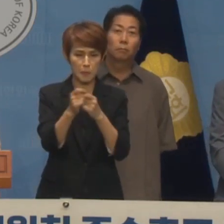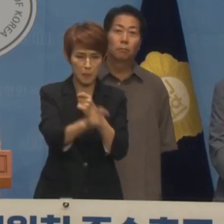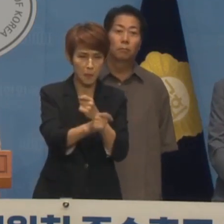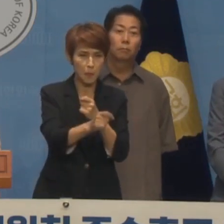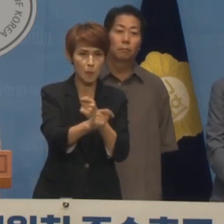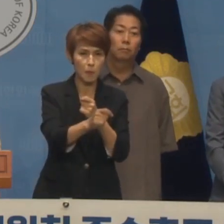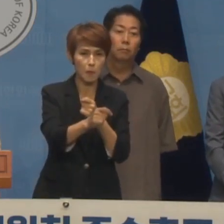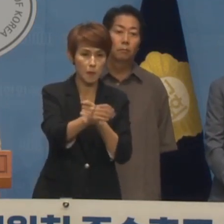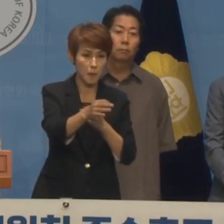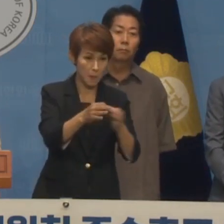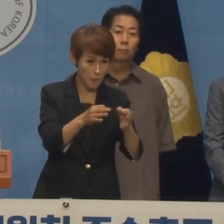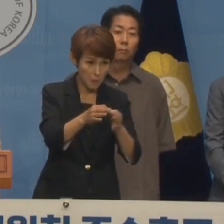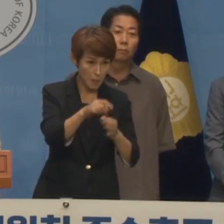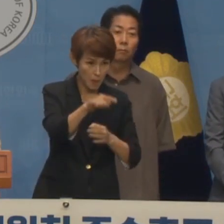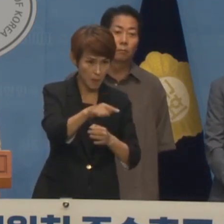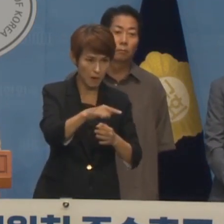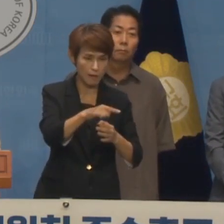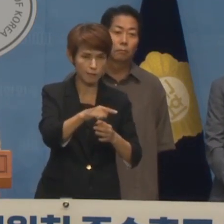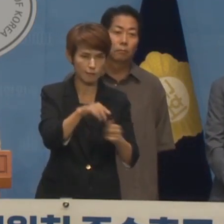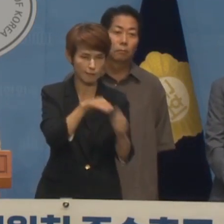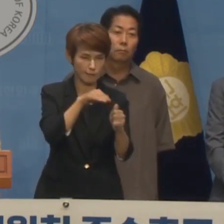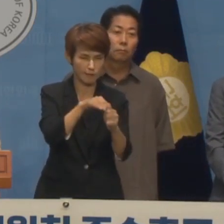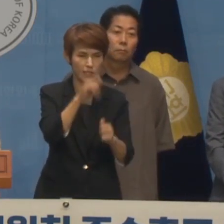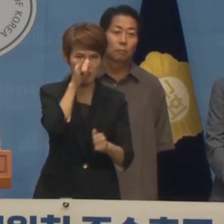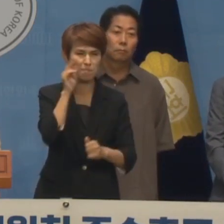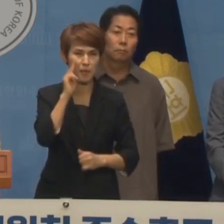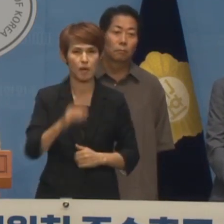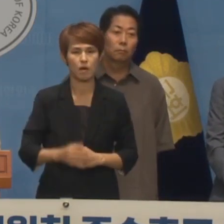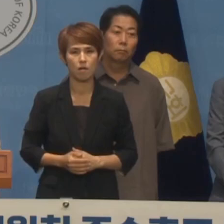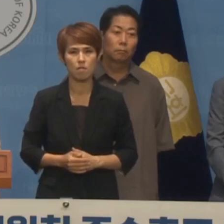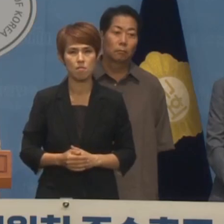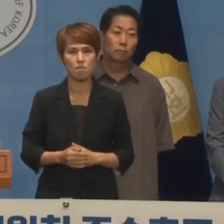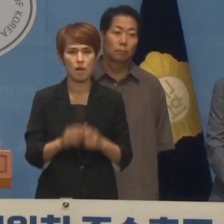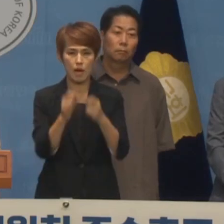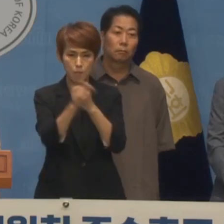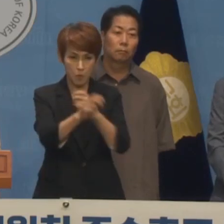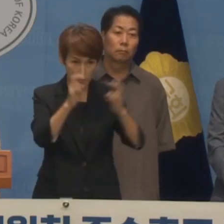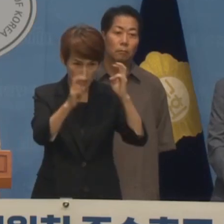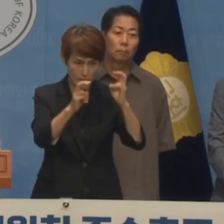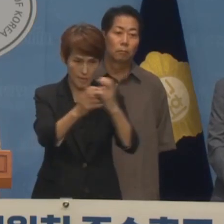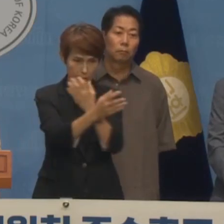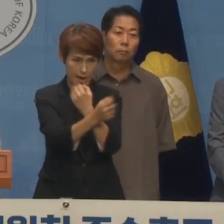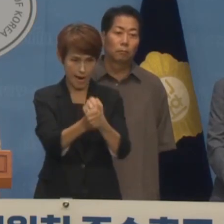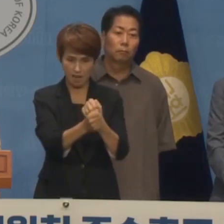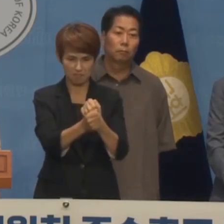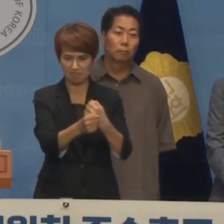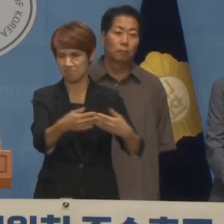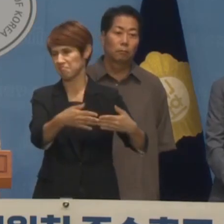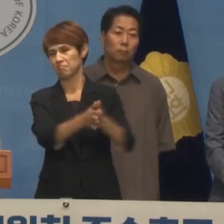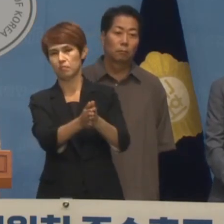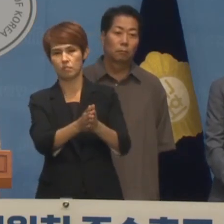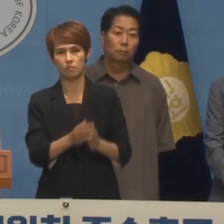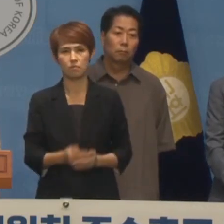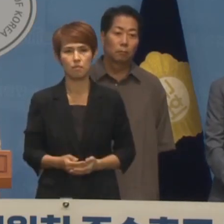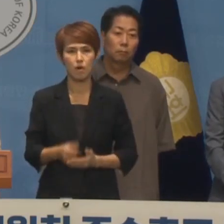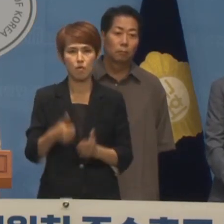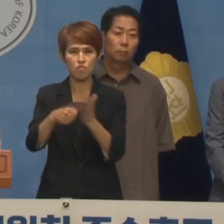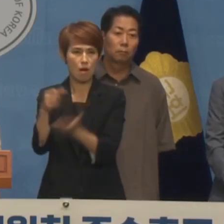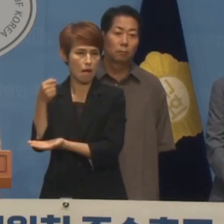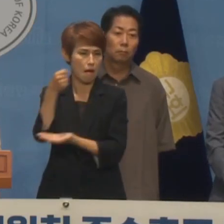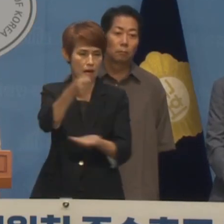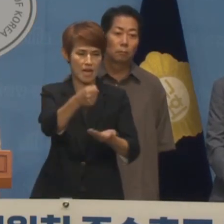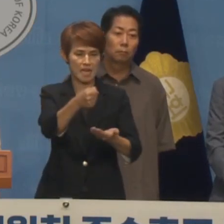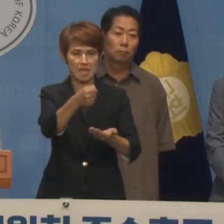문제를 일으켰다. 가맹점 계약을 부당하게 해지하고 물품 공급을